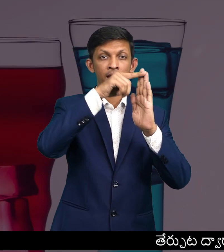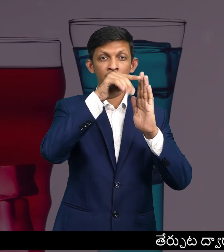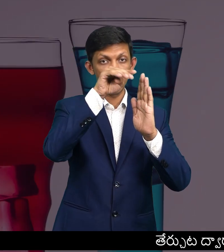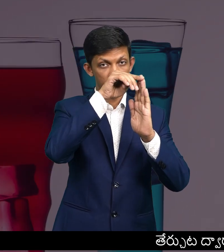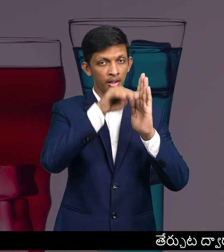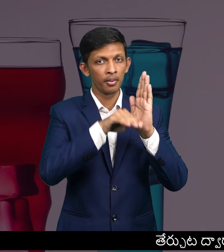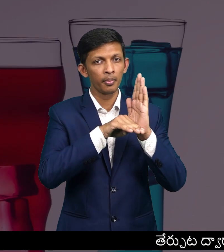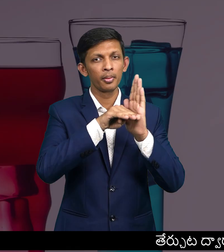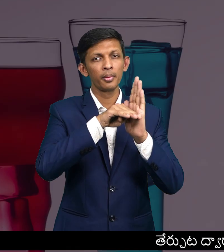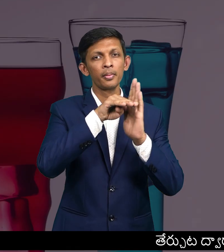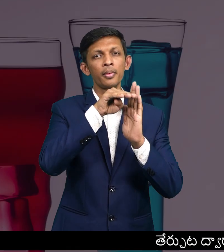చేయవచ్చు.